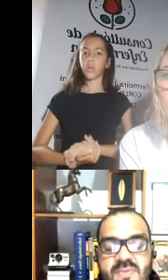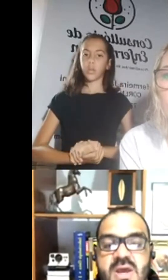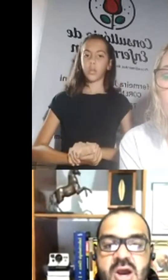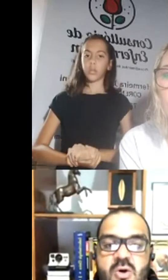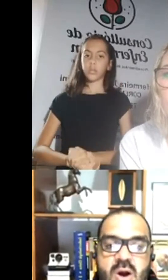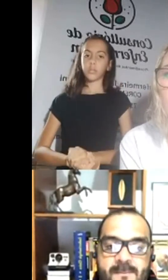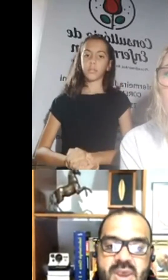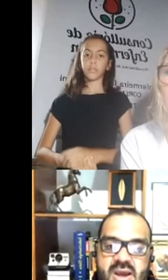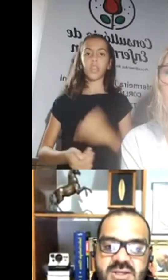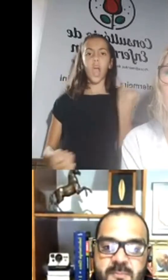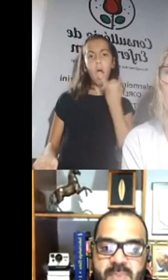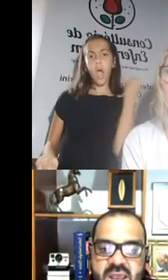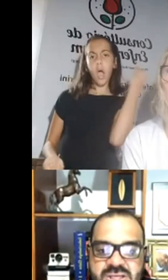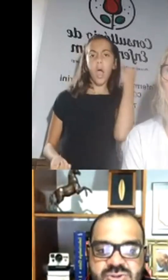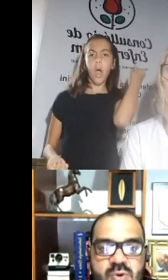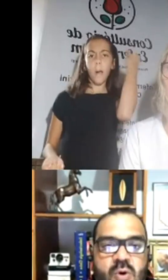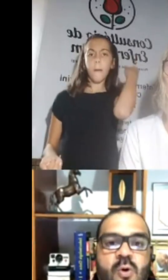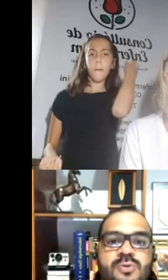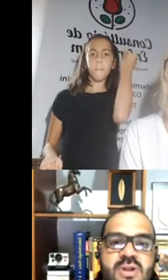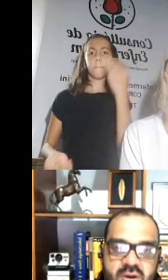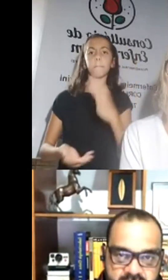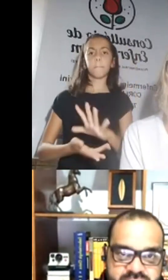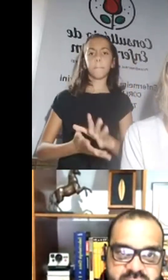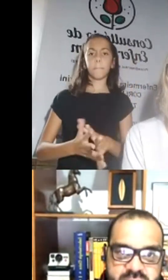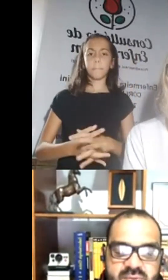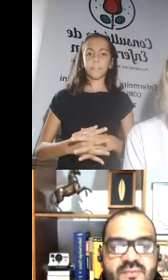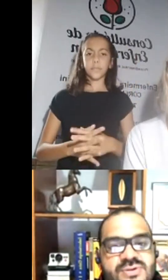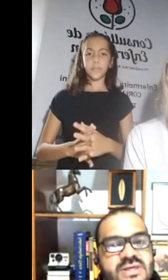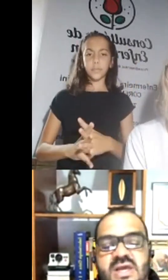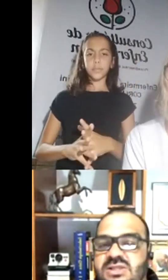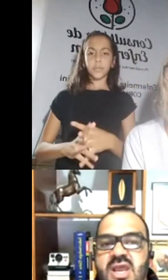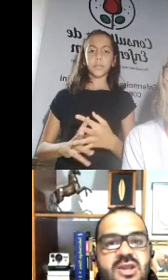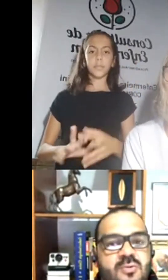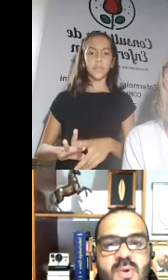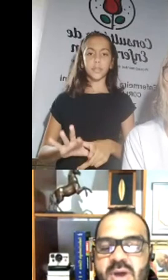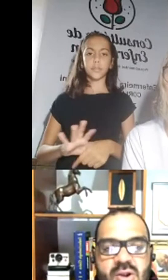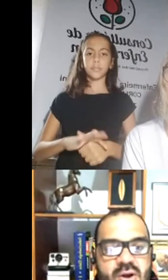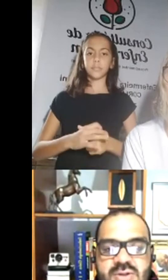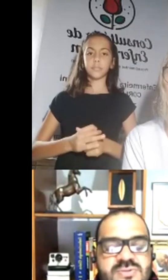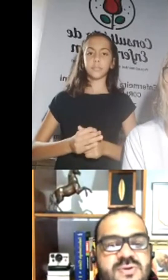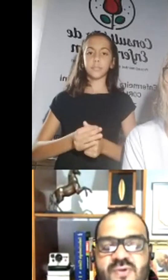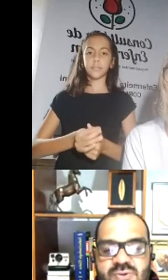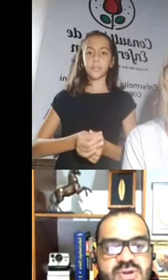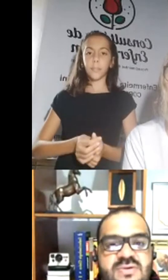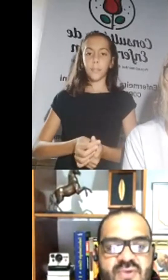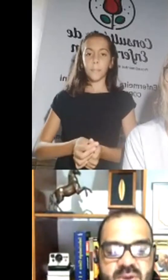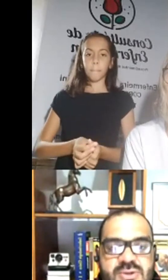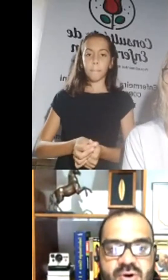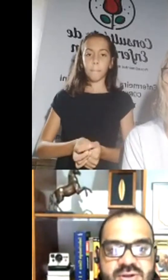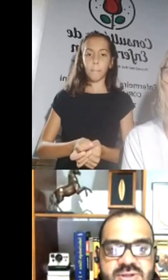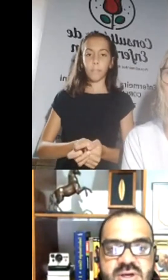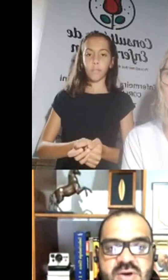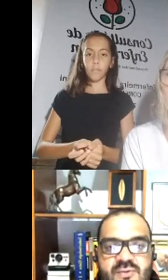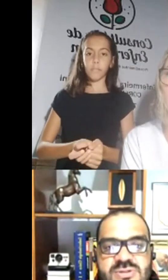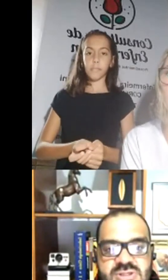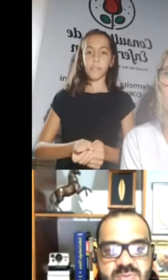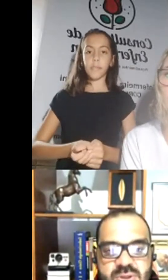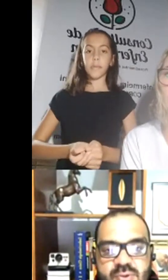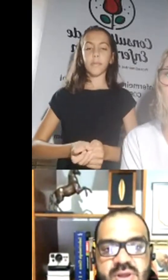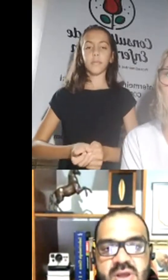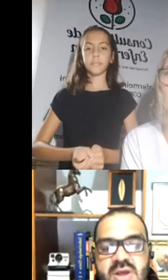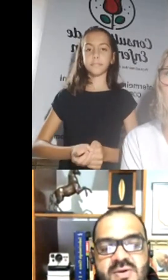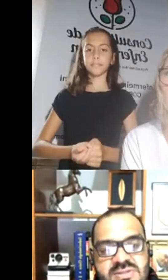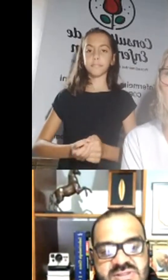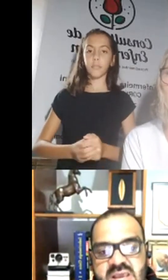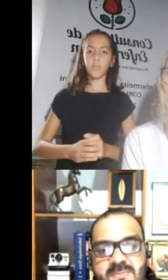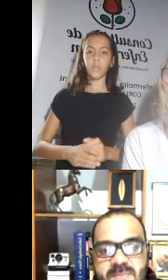física, com a perca de peso ou não, você já tem uma melhora dos fatores inflamatórios. Você